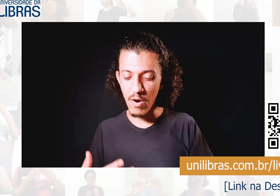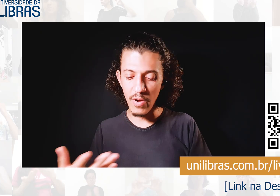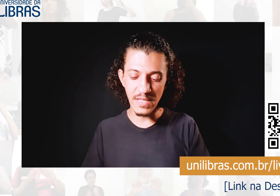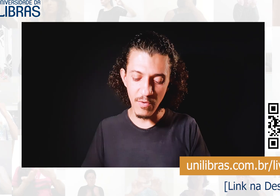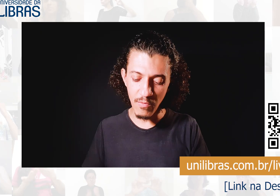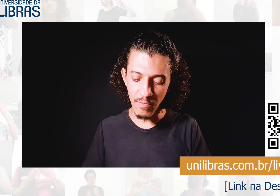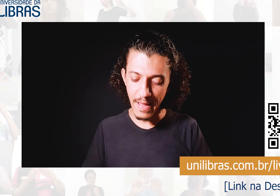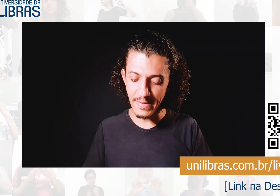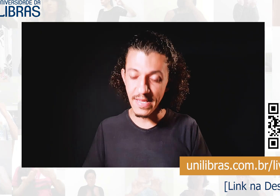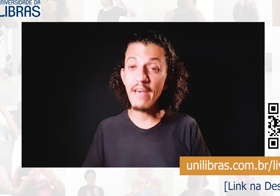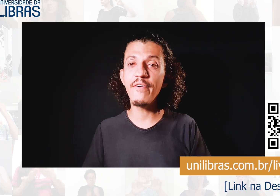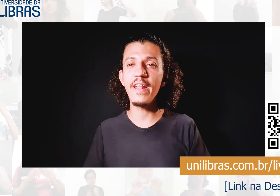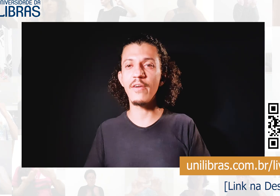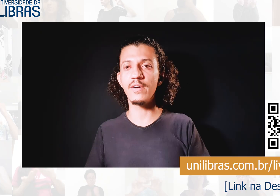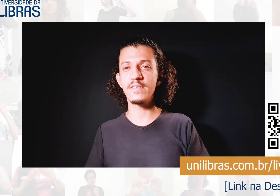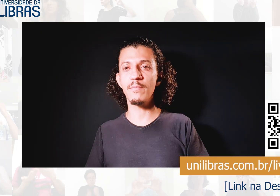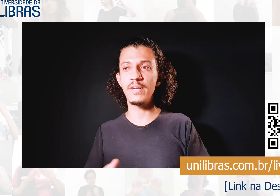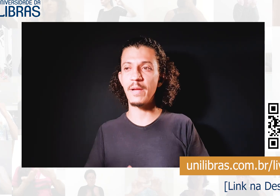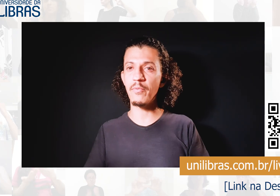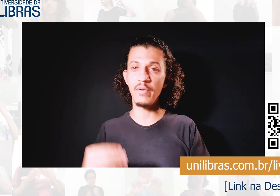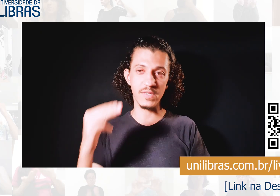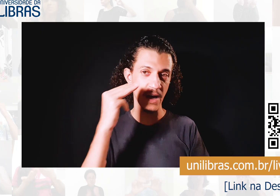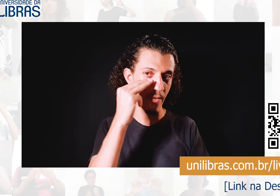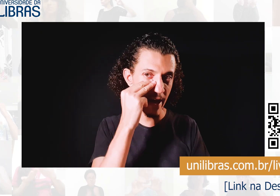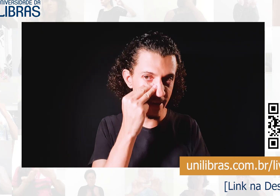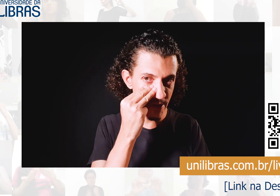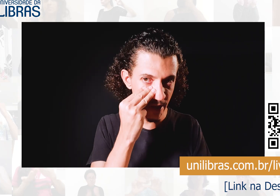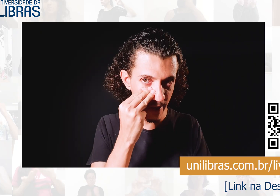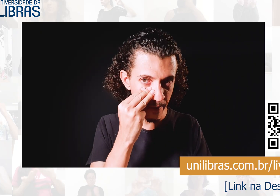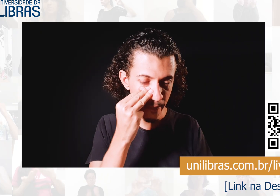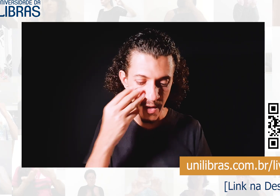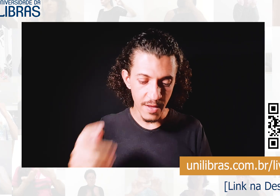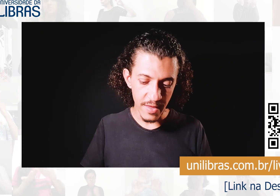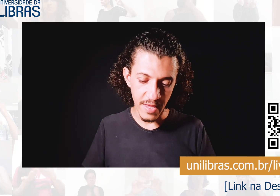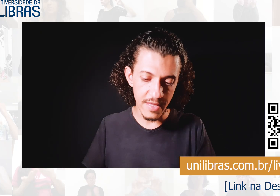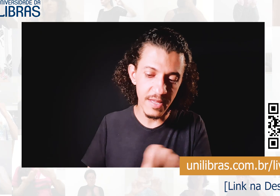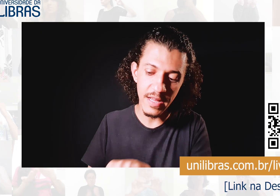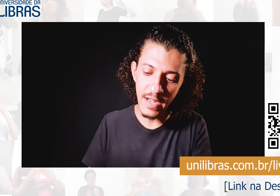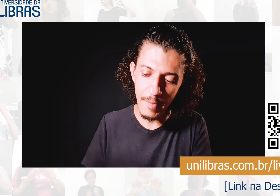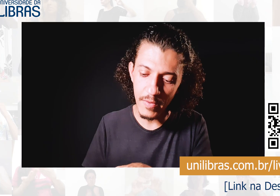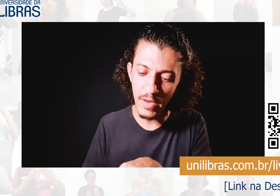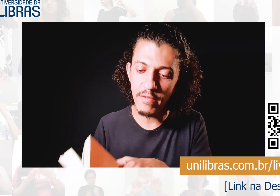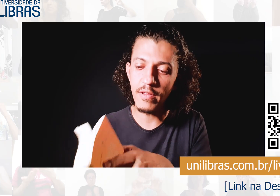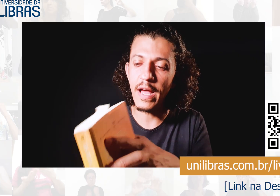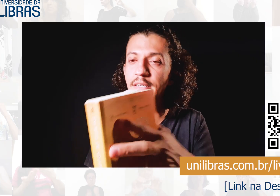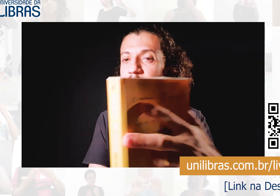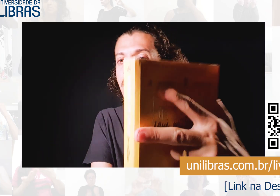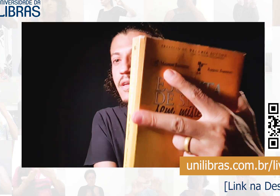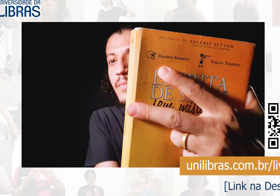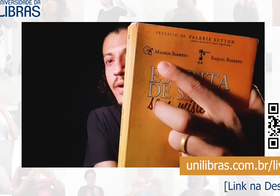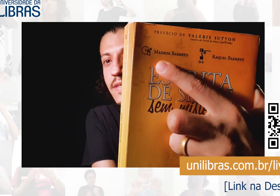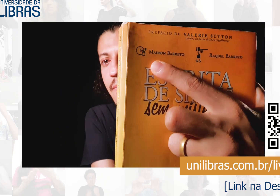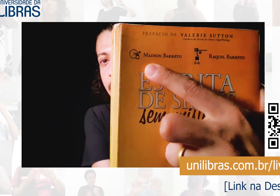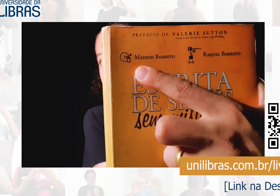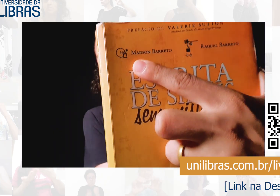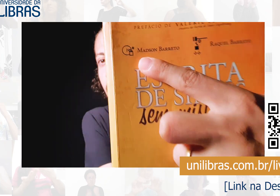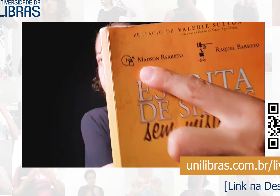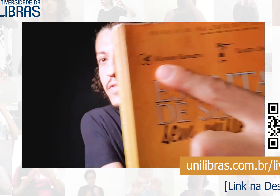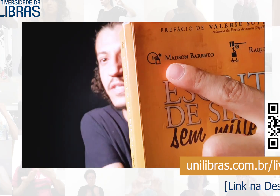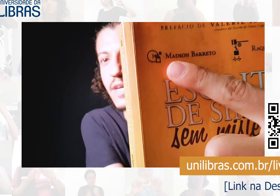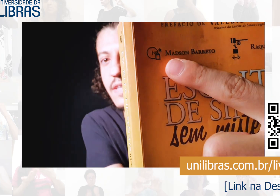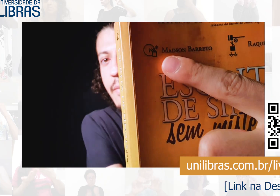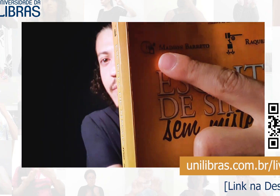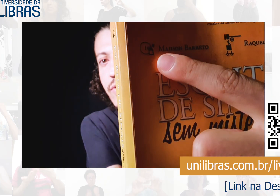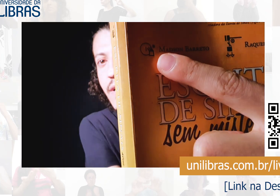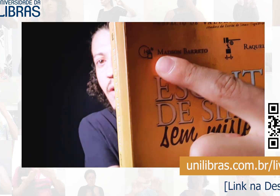com a qual eles vão se referir a nós. Então, por exemplo, o meu sinal é este aqui, que aqui na capa do livro está escrito aqui, por exemplo.